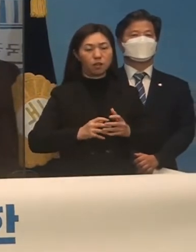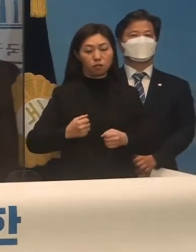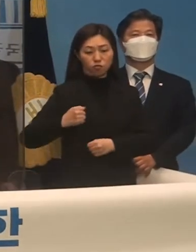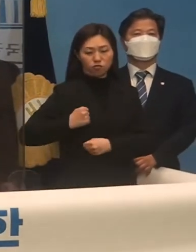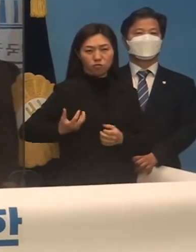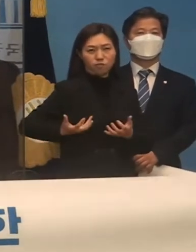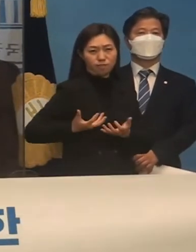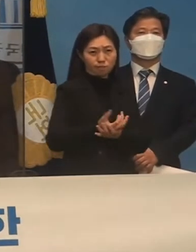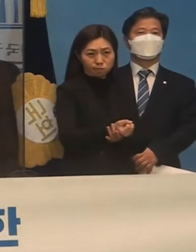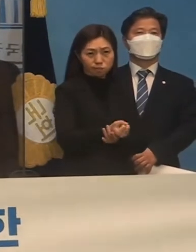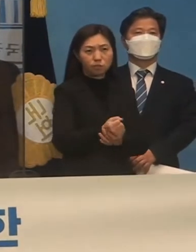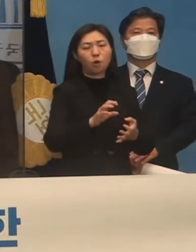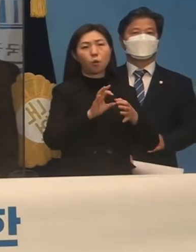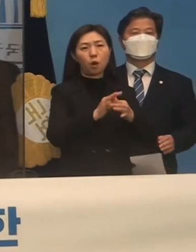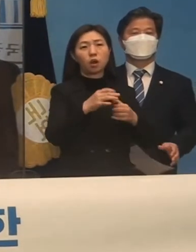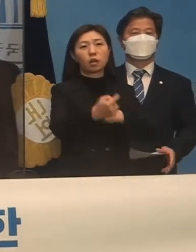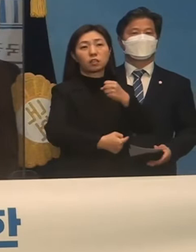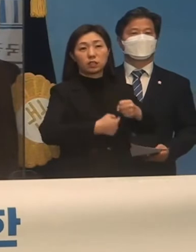맞아서